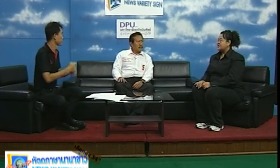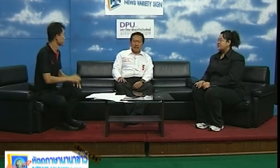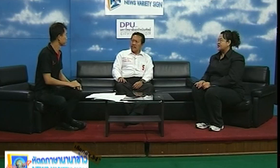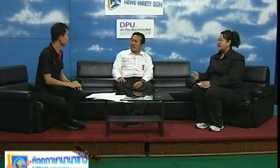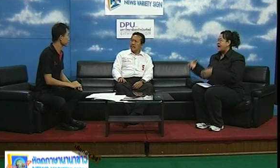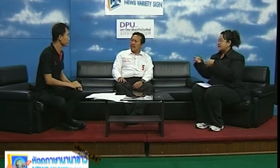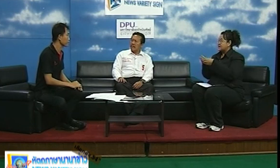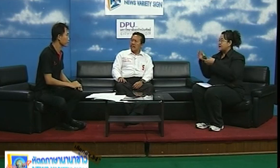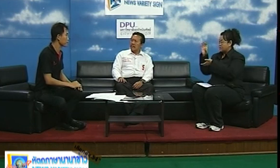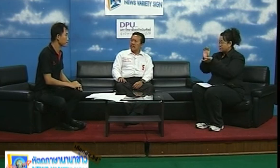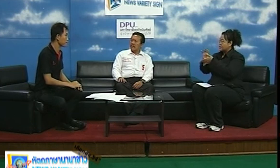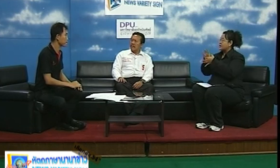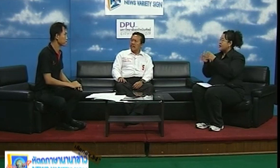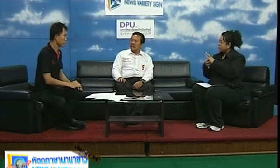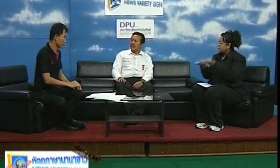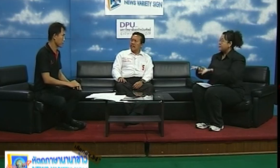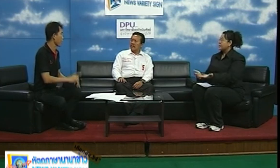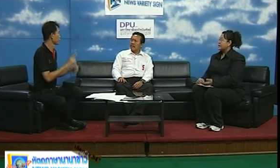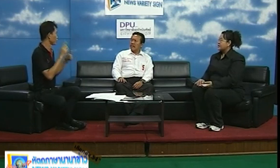Voiceก็โอ contradict